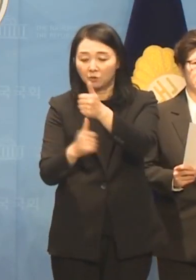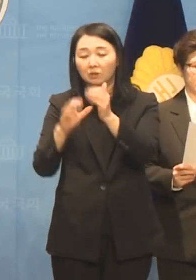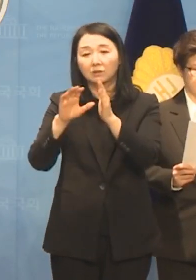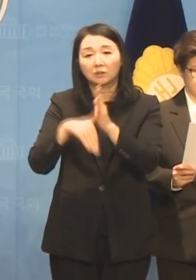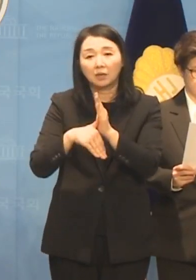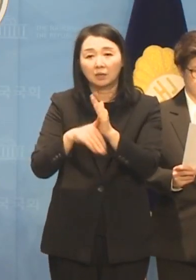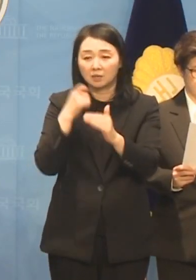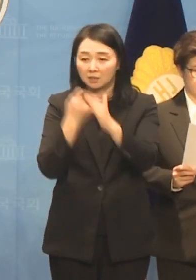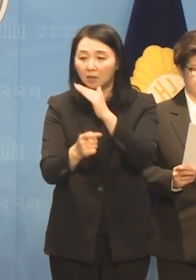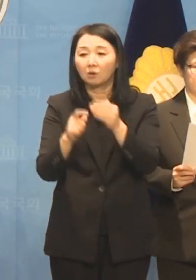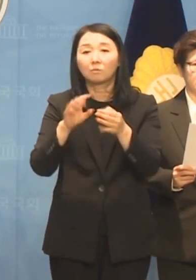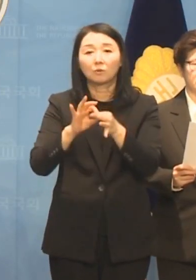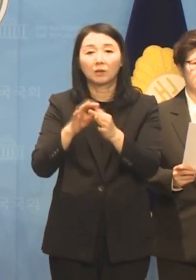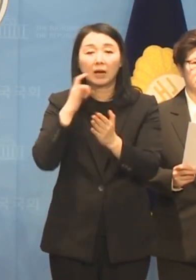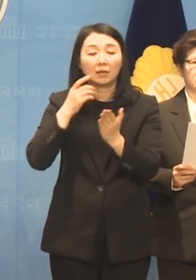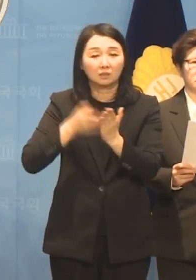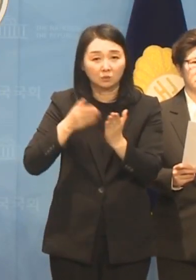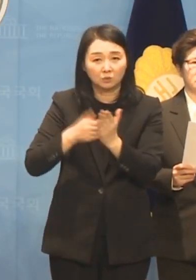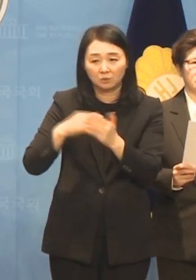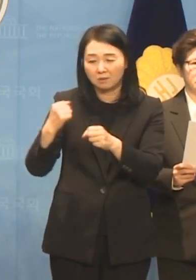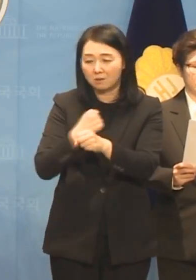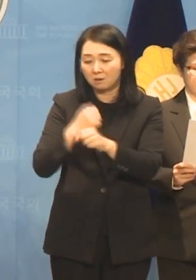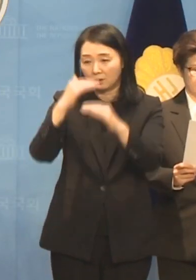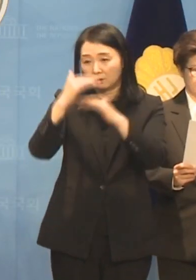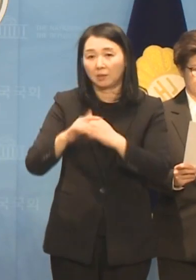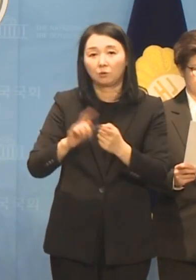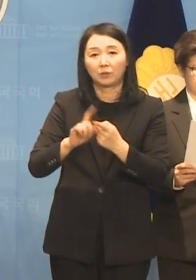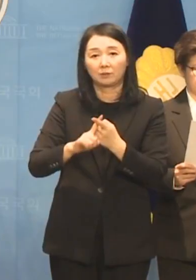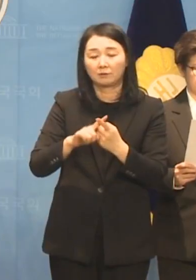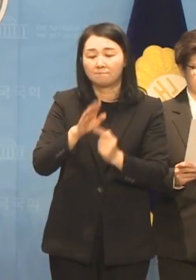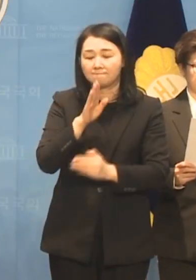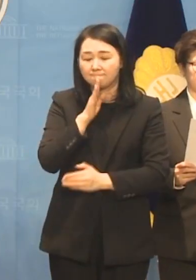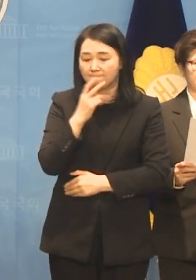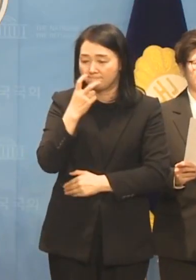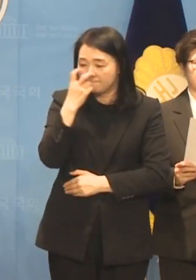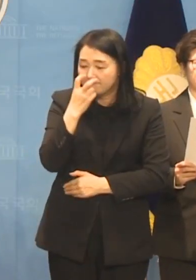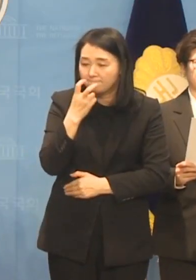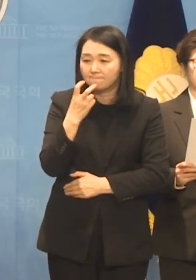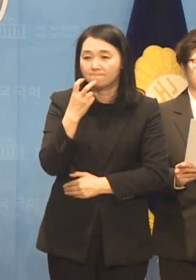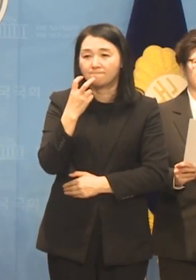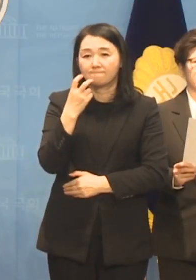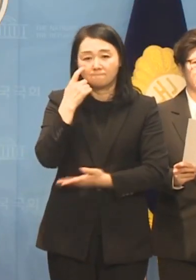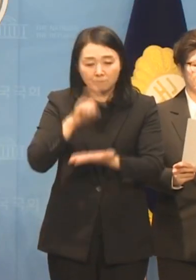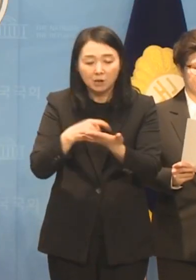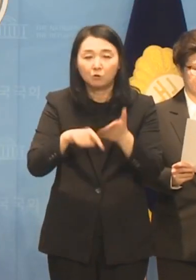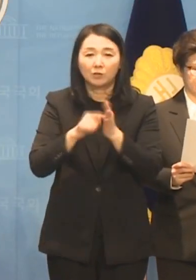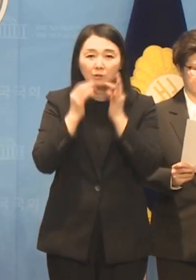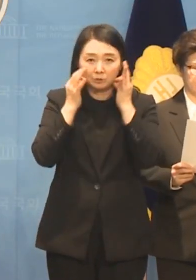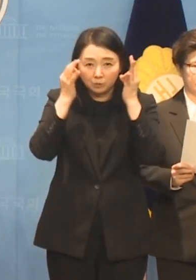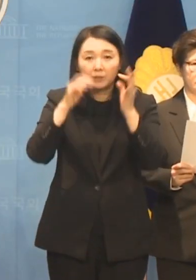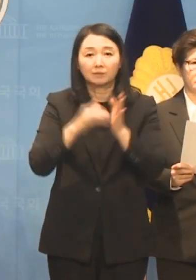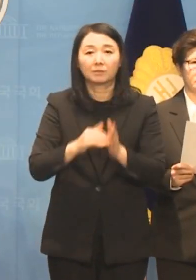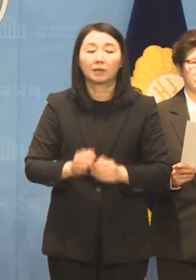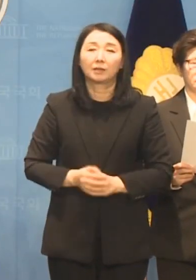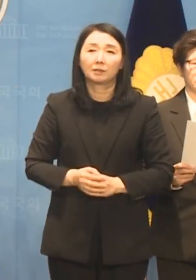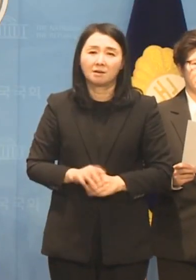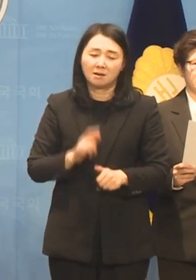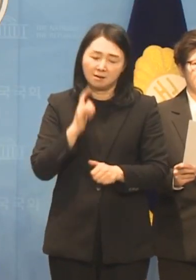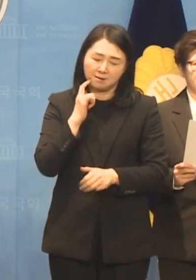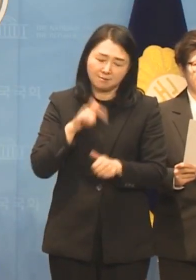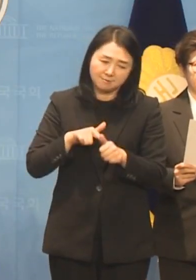관련 가짜뉴스와 조작된 내용에 대한 실체를 밝히기 위하여 최선을 다했으며 억지를